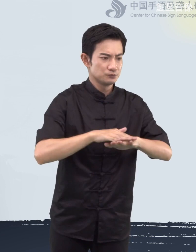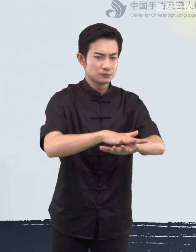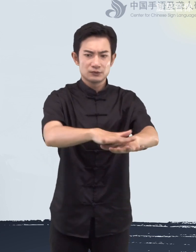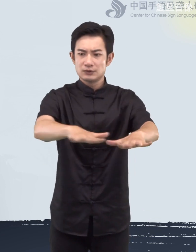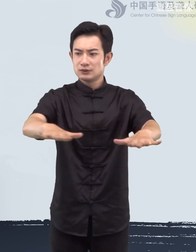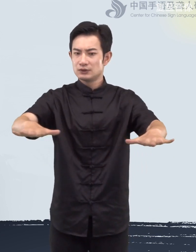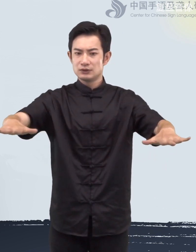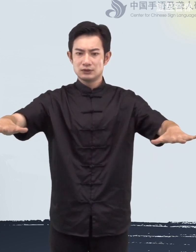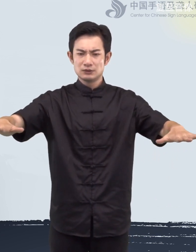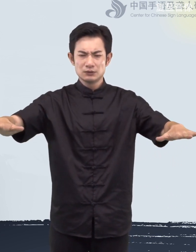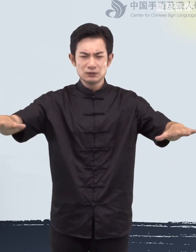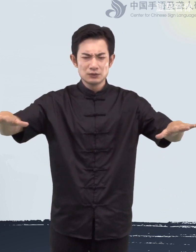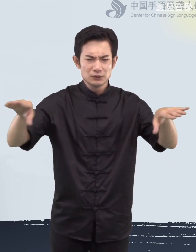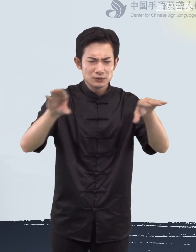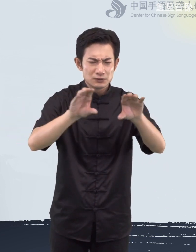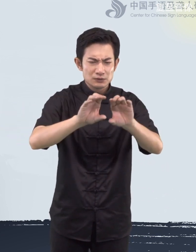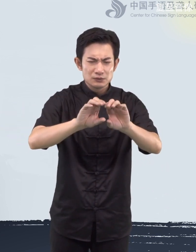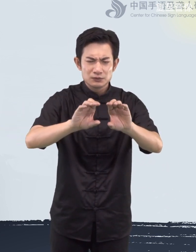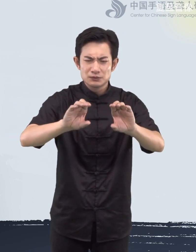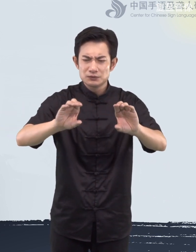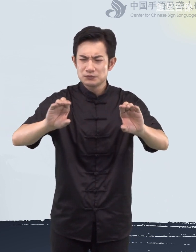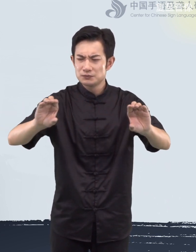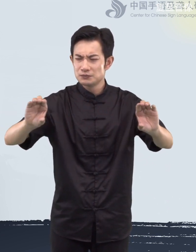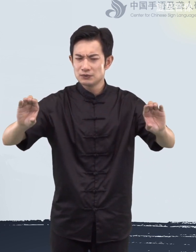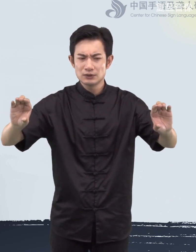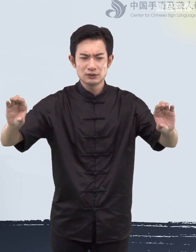疑是地上霜。